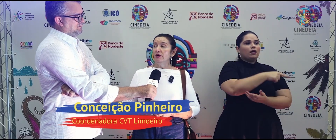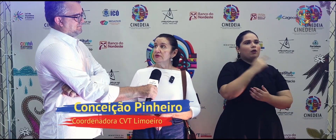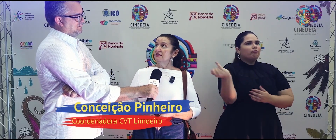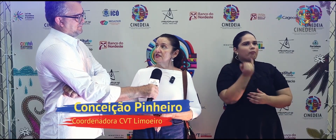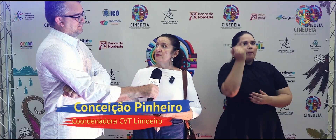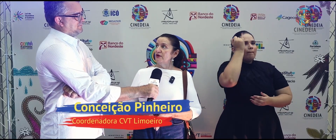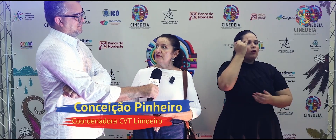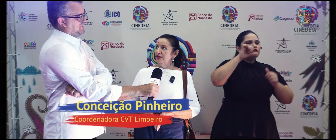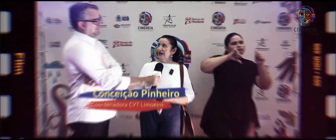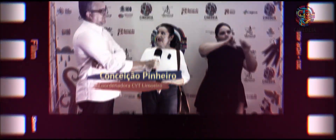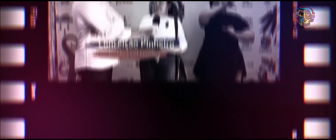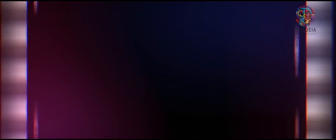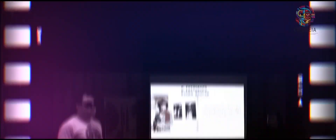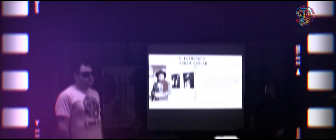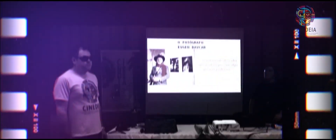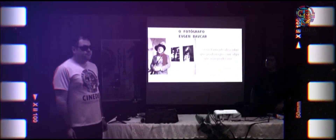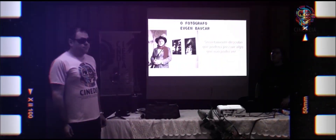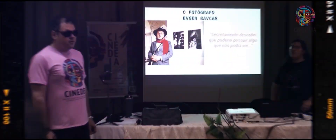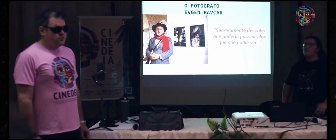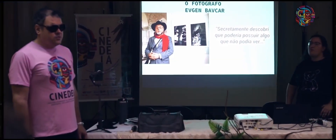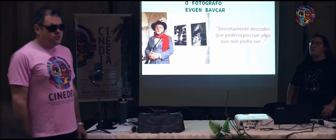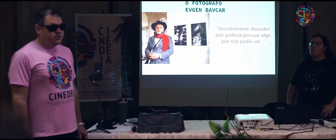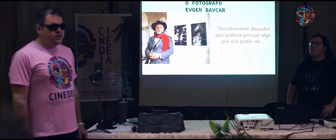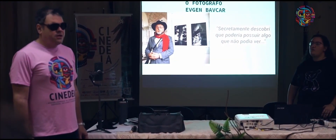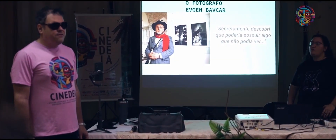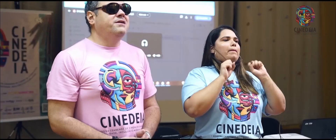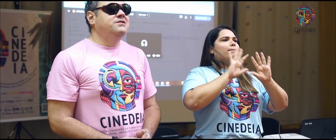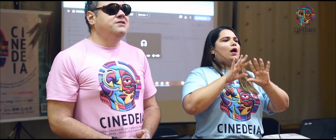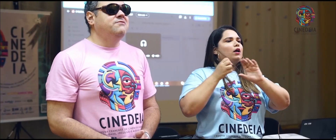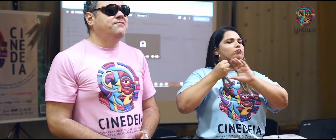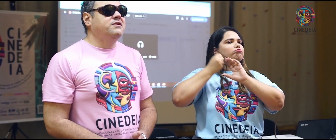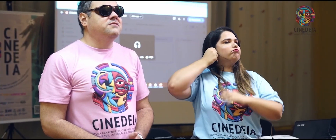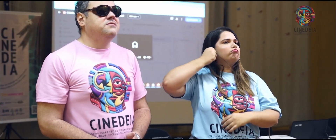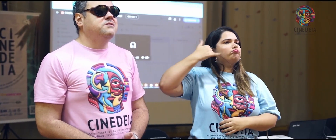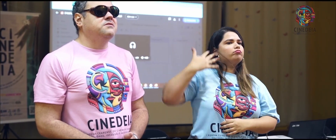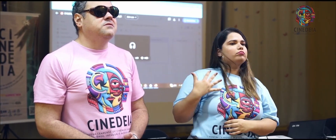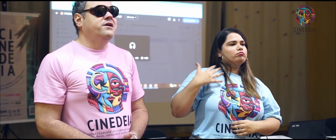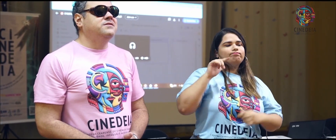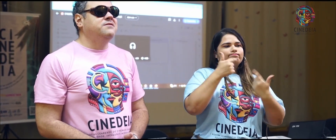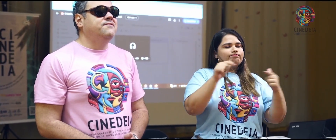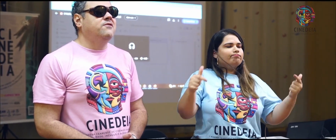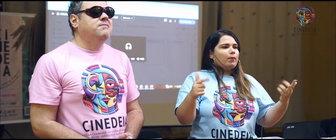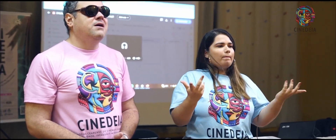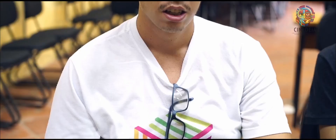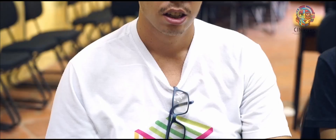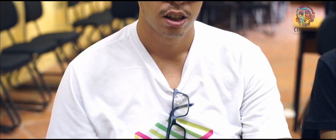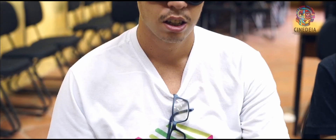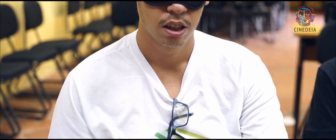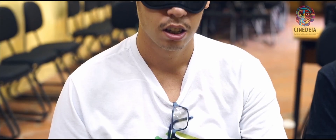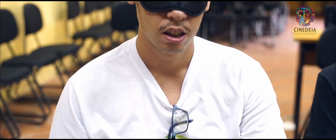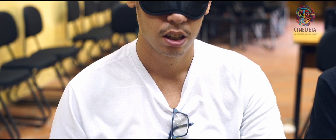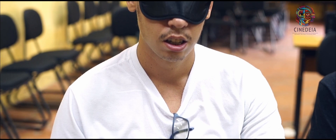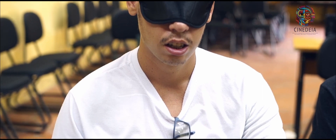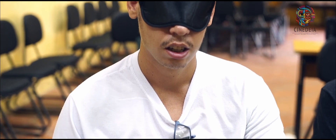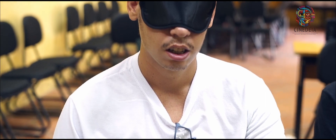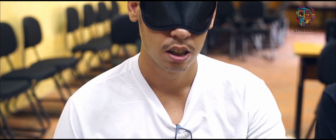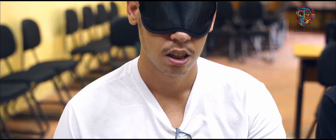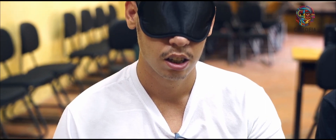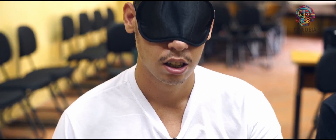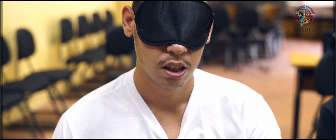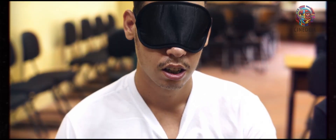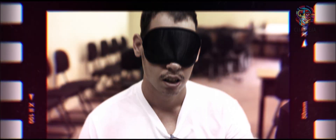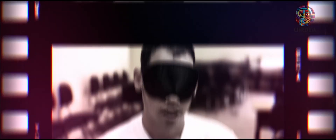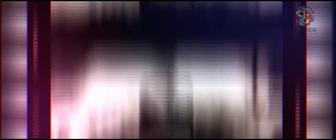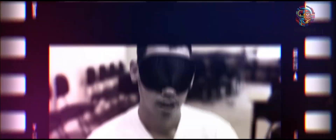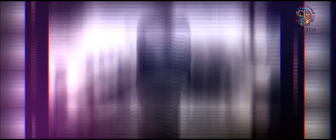gente fala sobre amor de todas as formas, né? Todos os tipos, todas as formas de amar. E isso me levou lá para o Festival